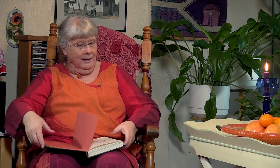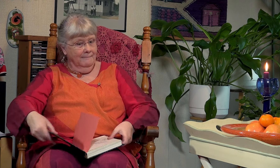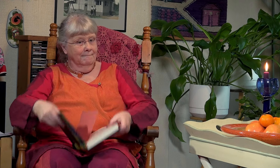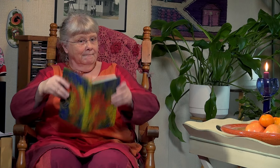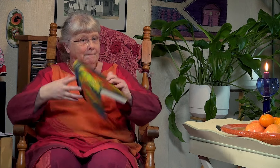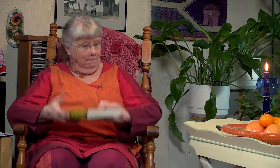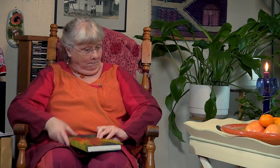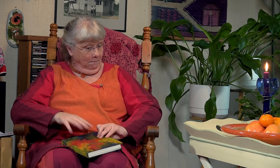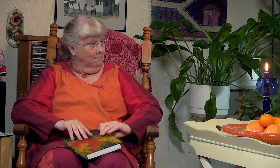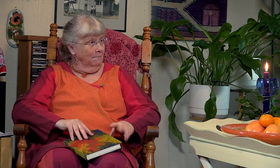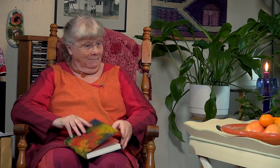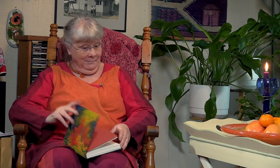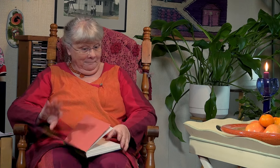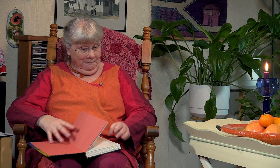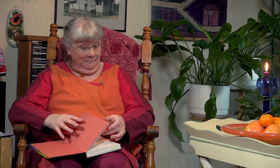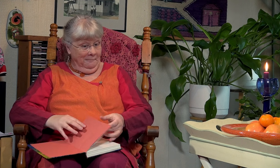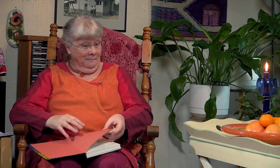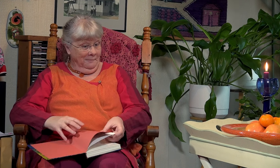nämä tarinat englanniksi.